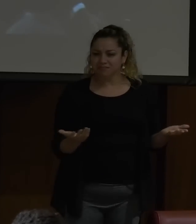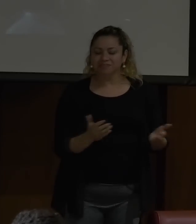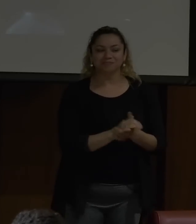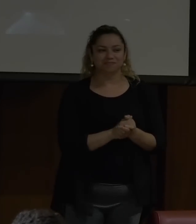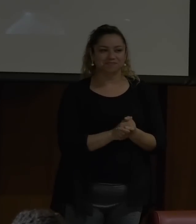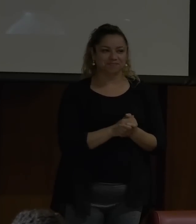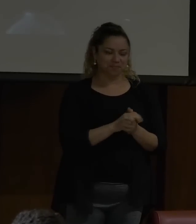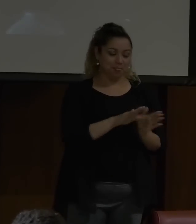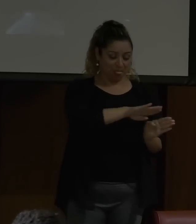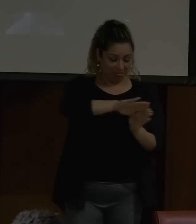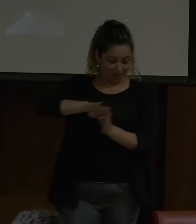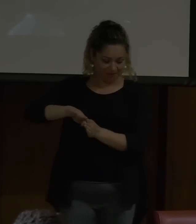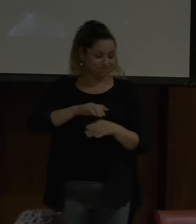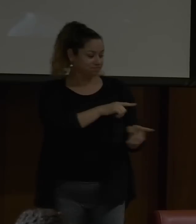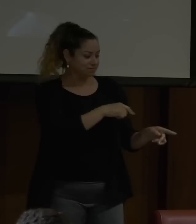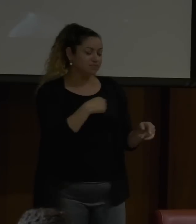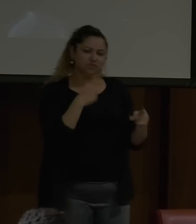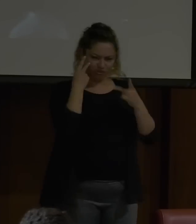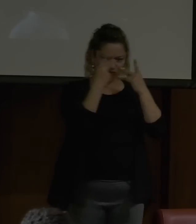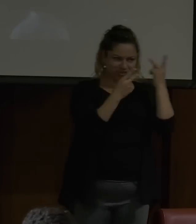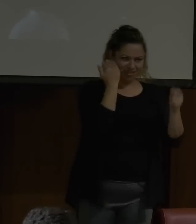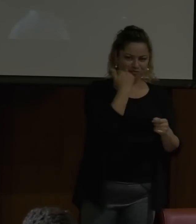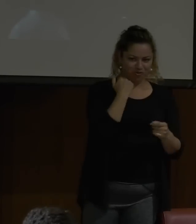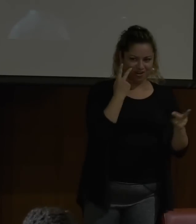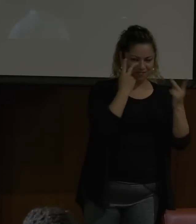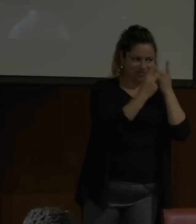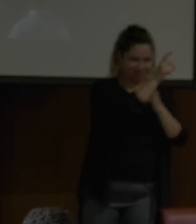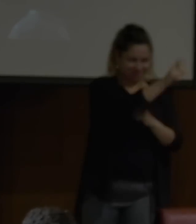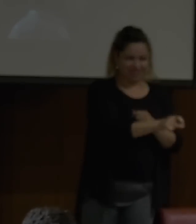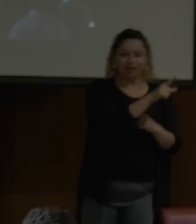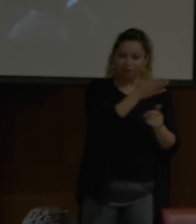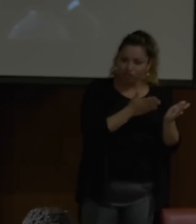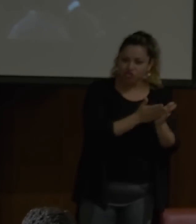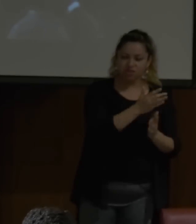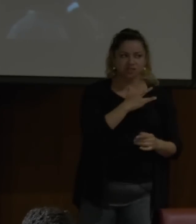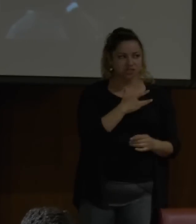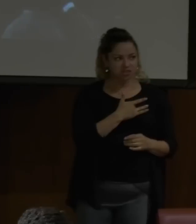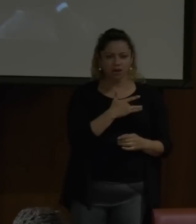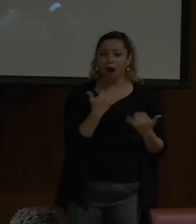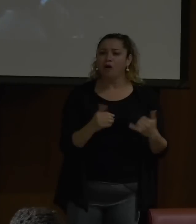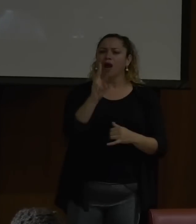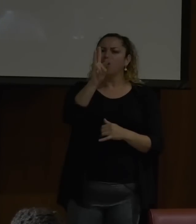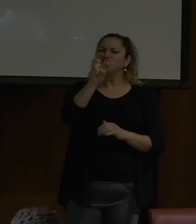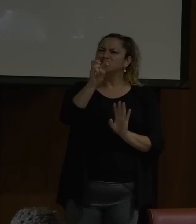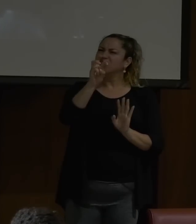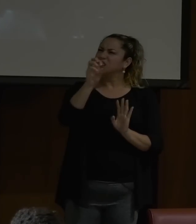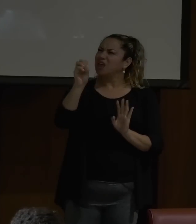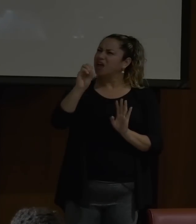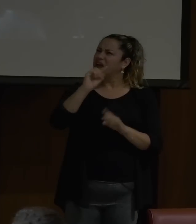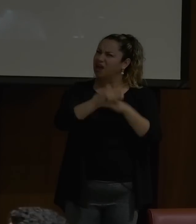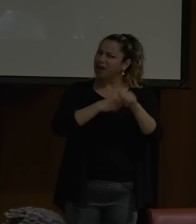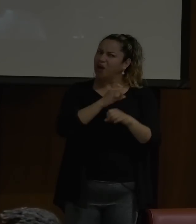Cuando yo la visité hace unos años todavía seguía resentida, ya era una mujer, porque ya es una mujer de 80 y tantos, ¿no? Y